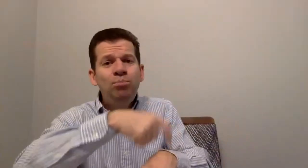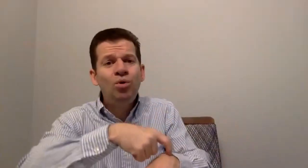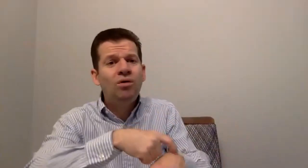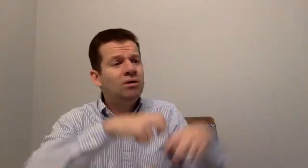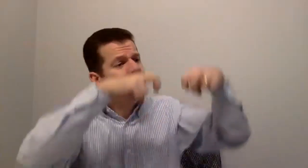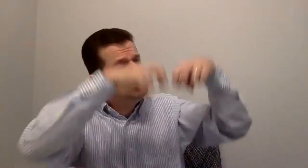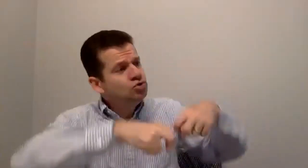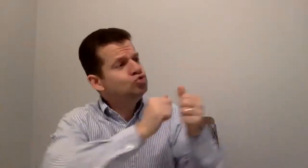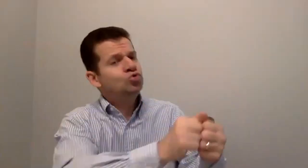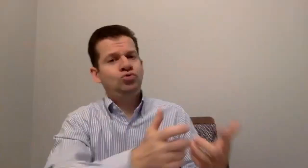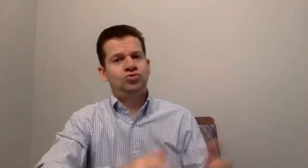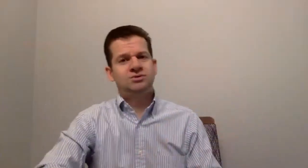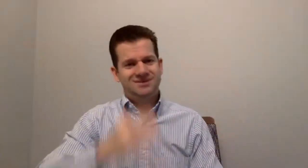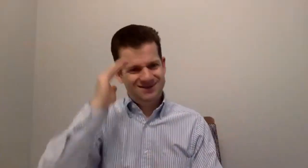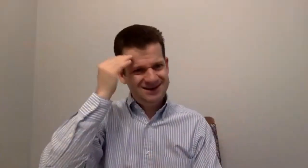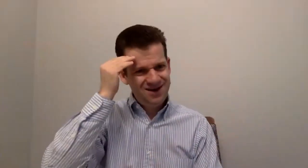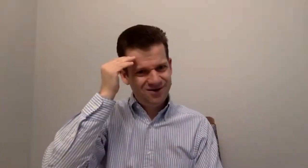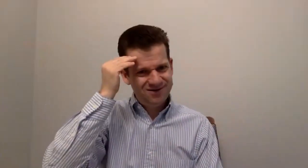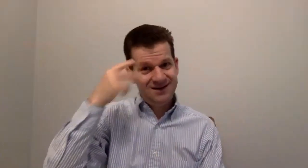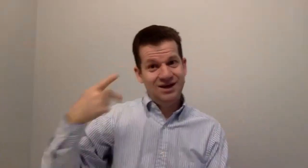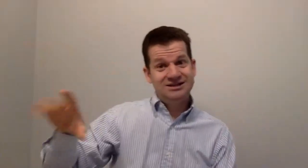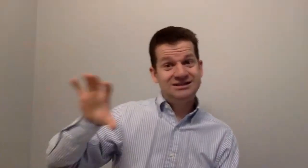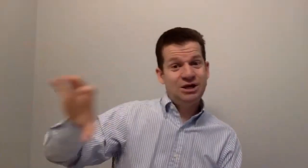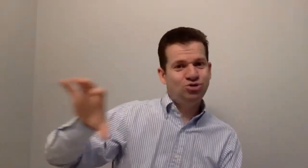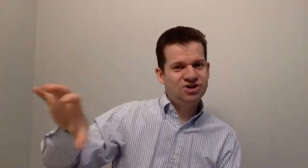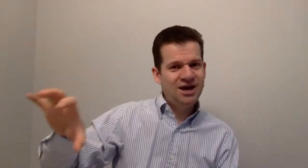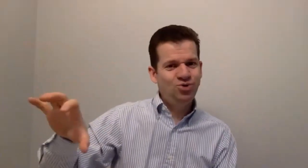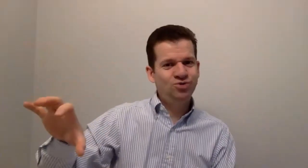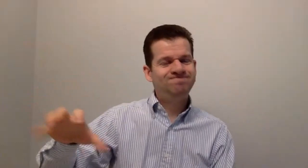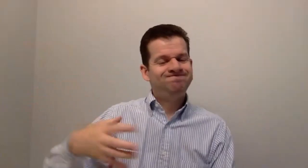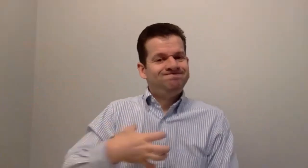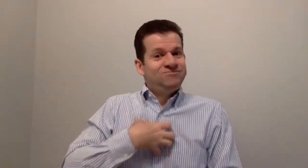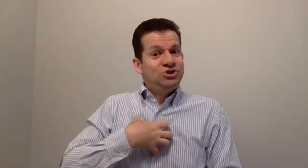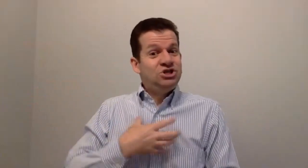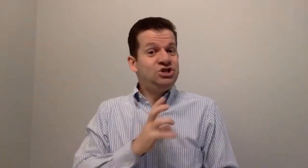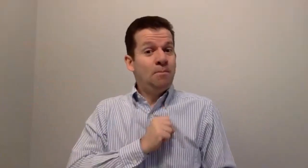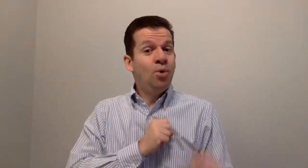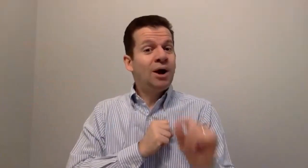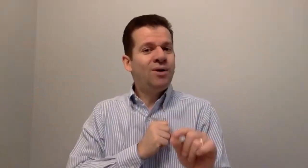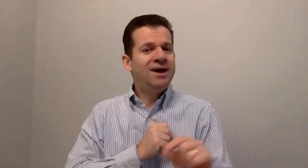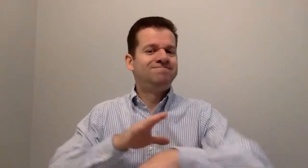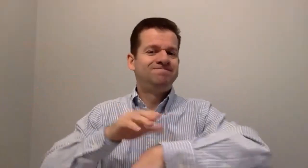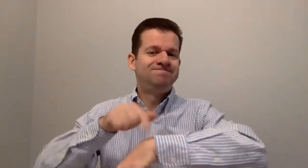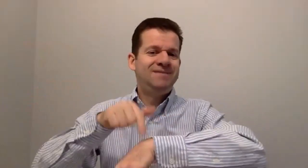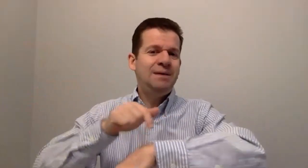tempo. Juntos. Entendeu? Seu jeito de sentir amor é o quê? Tempo.